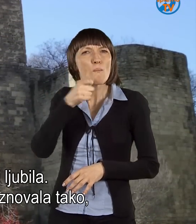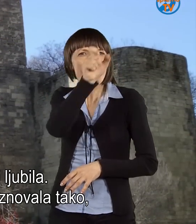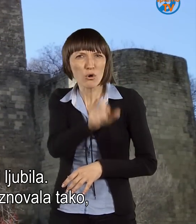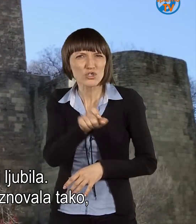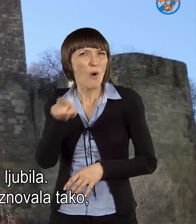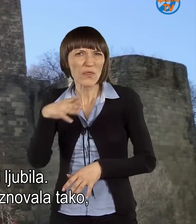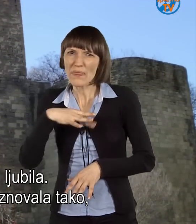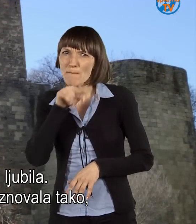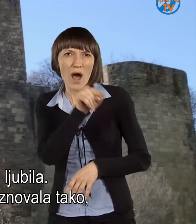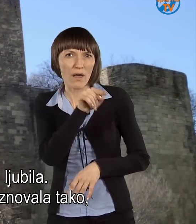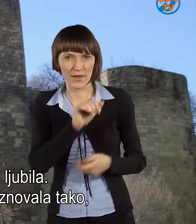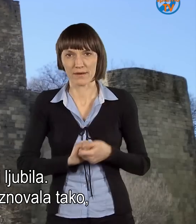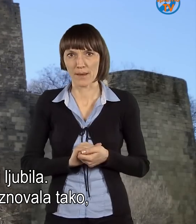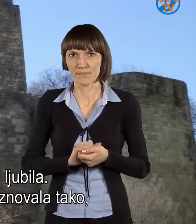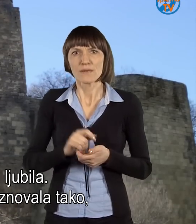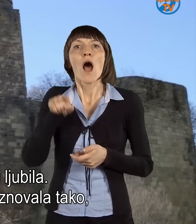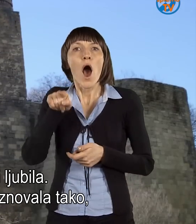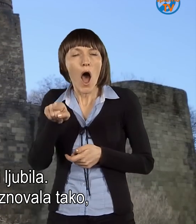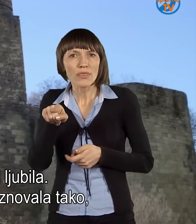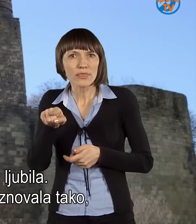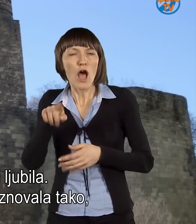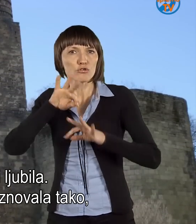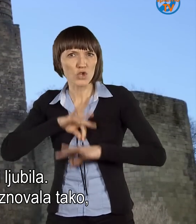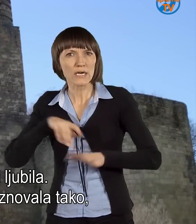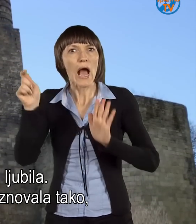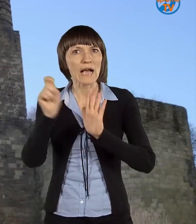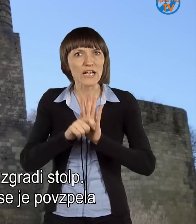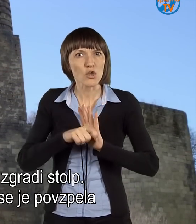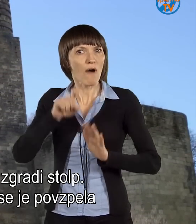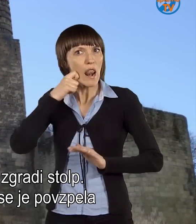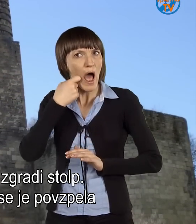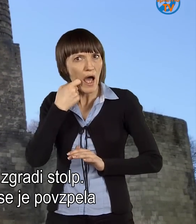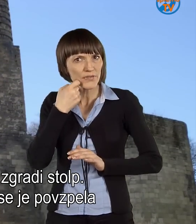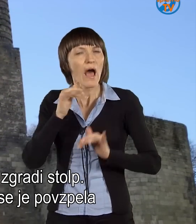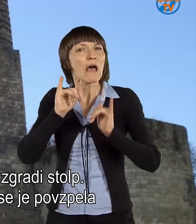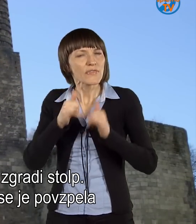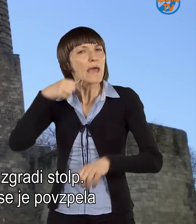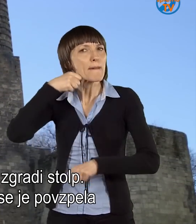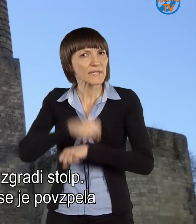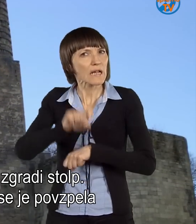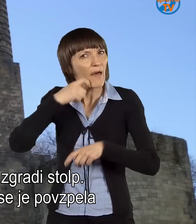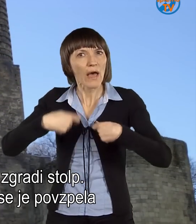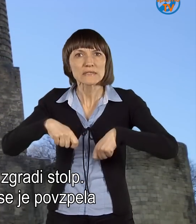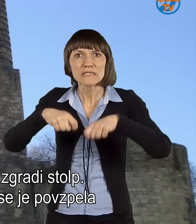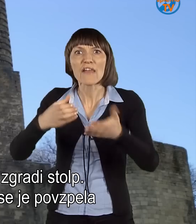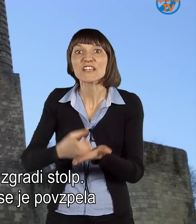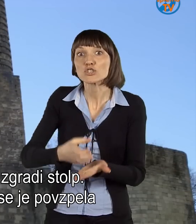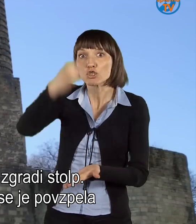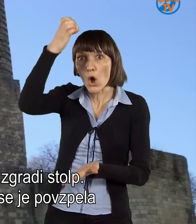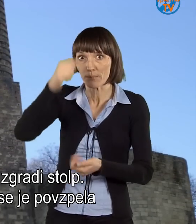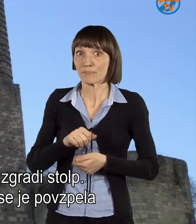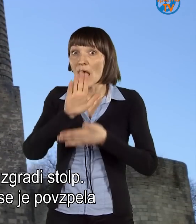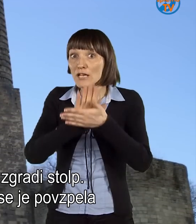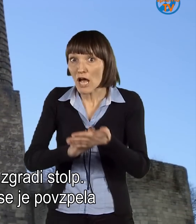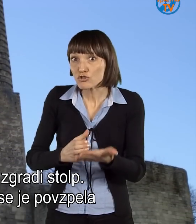moškim, ki ga ni ljubila. Očeta je mladenka kaznovala tako, da ga je prisilila, da ji zgradi stolp. Ko je bil